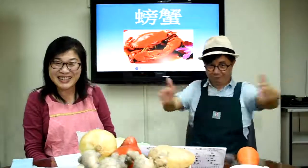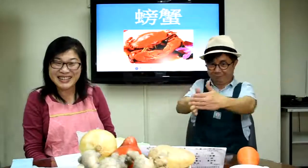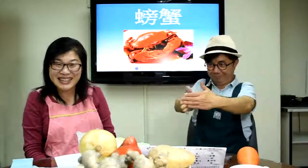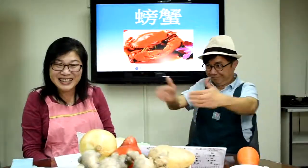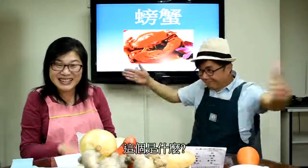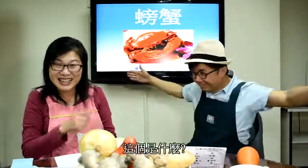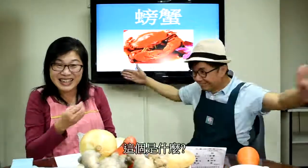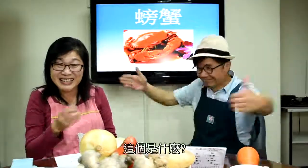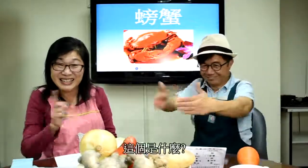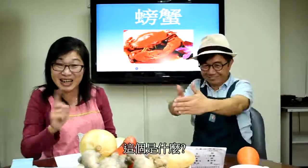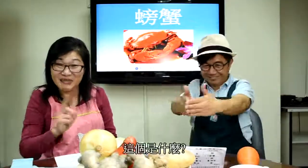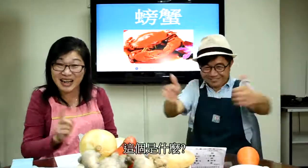这个是什么？